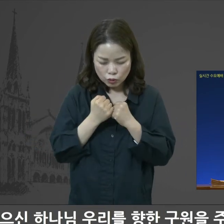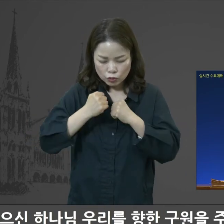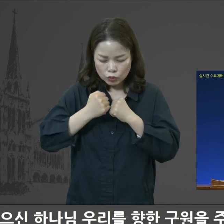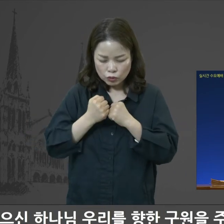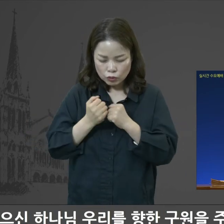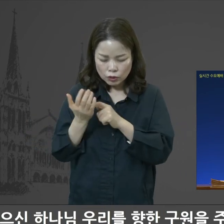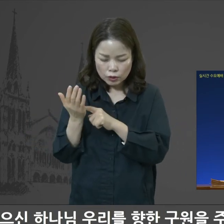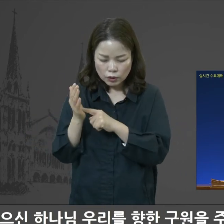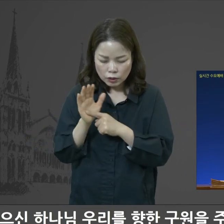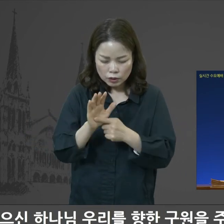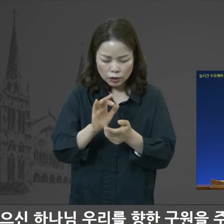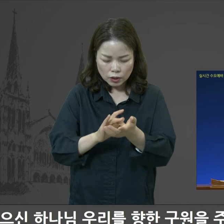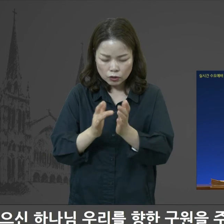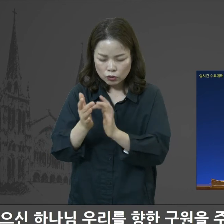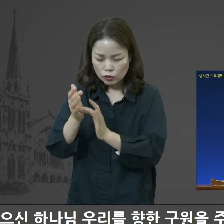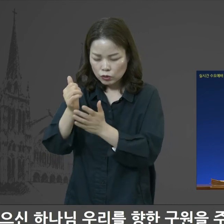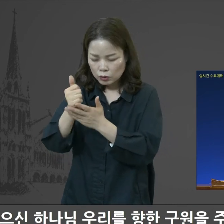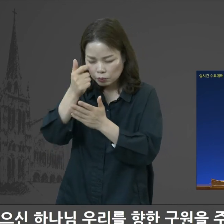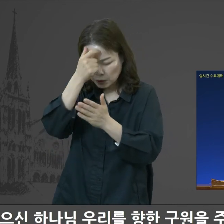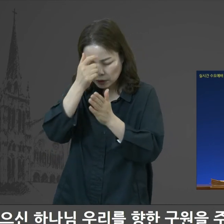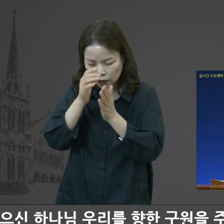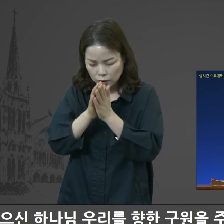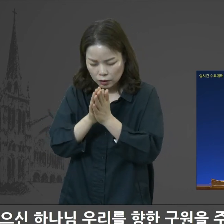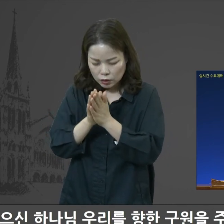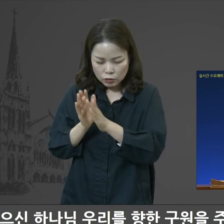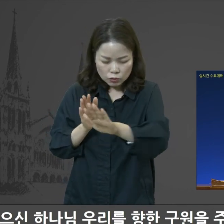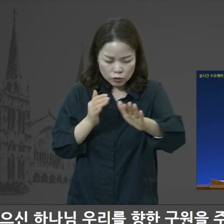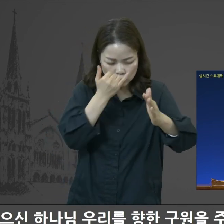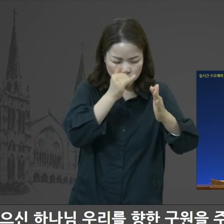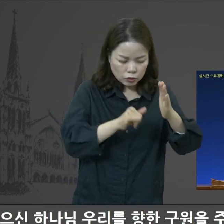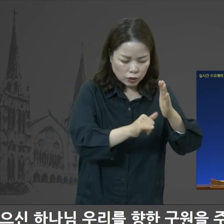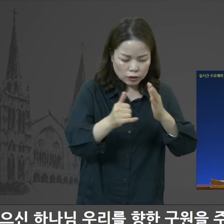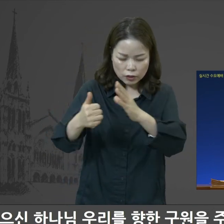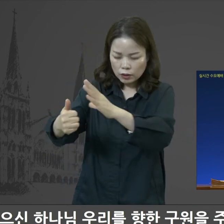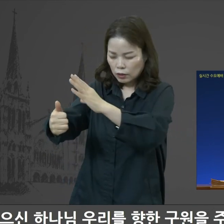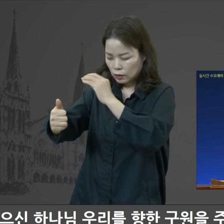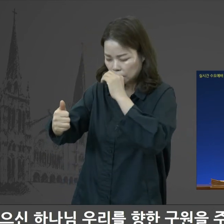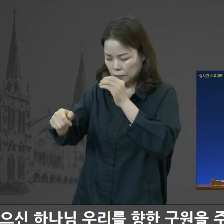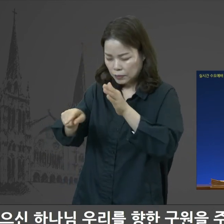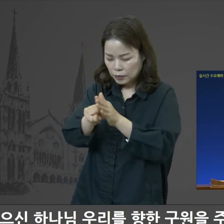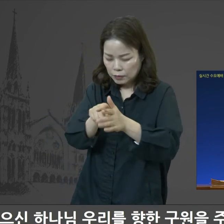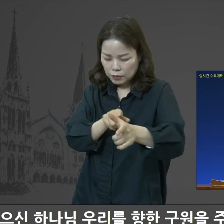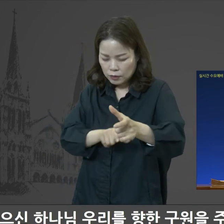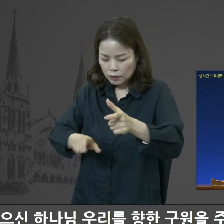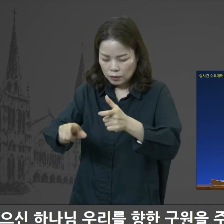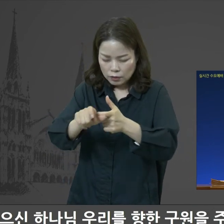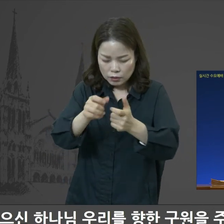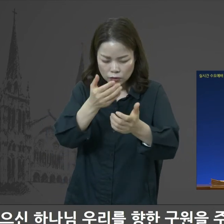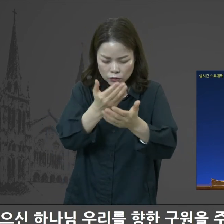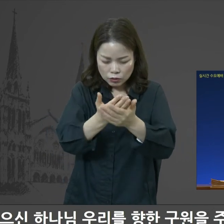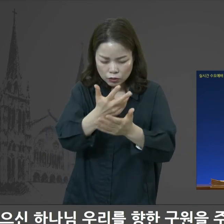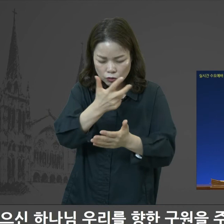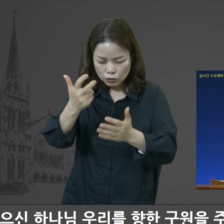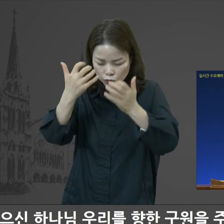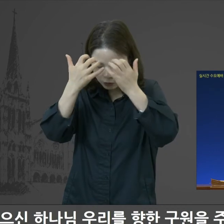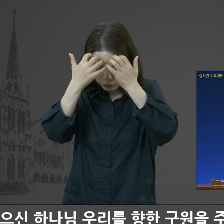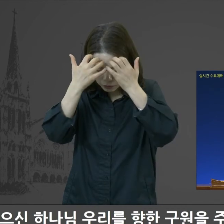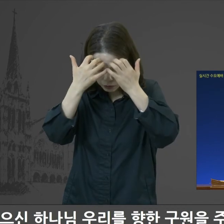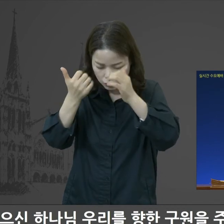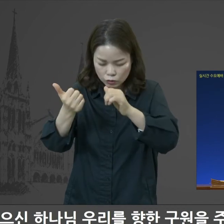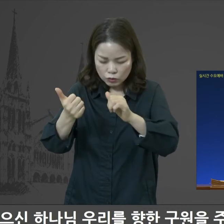순종으로 구현된 예수님의 기도를 충현의 성도들이 닮아갈 수 있도록 믿음을 더하여 주시옵소서. 주님의